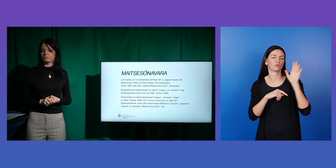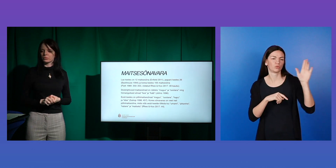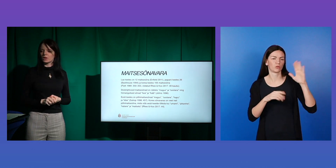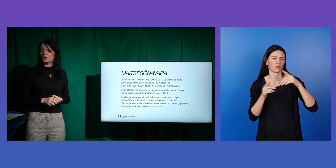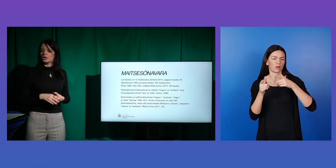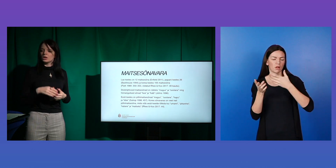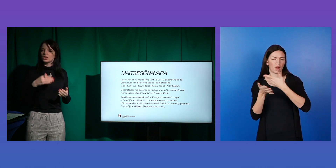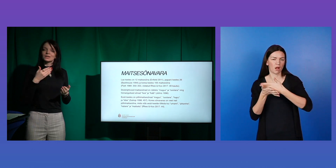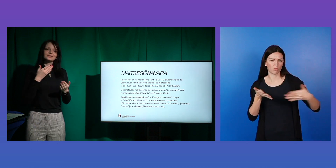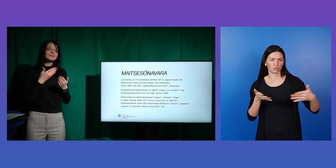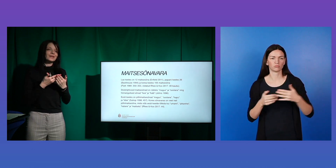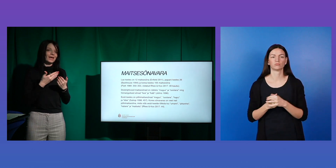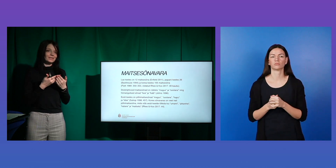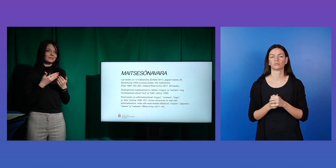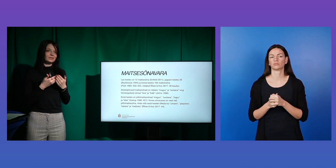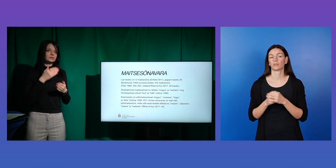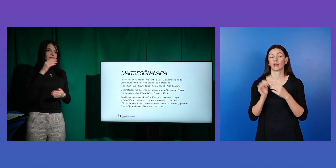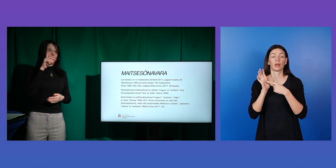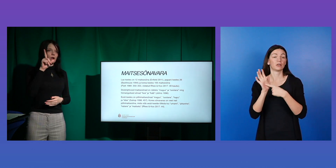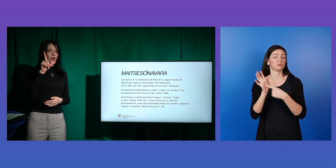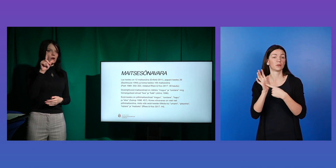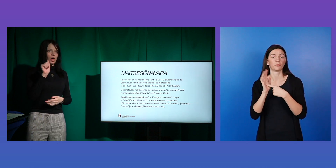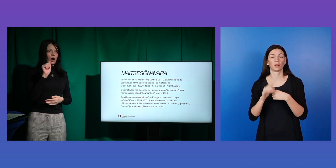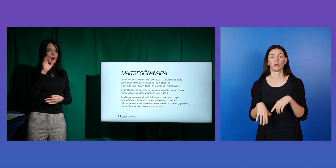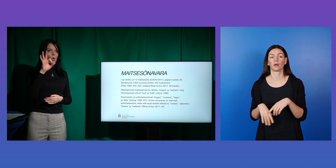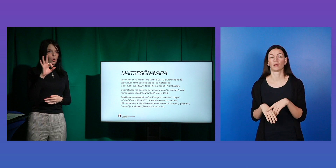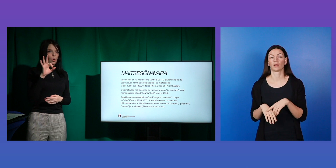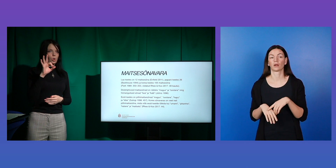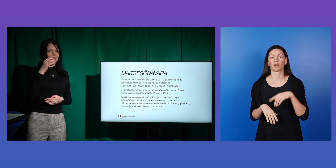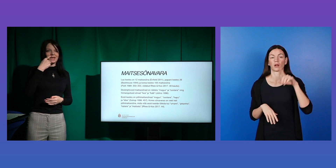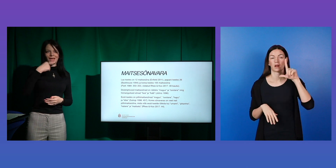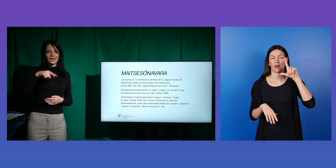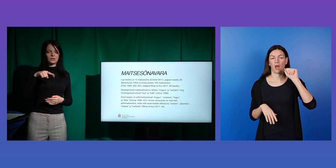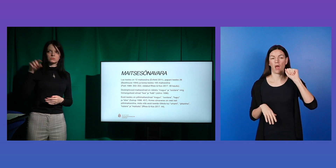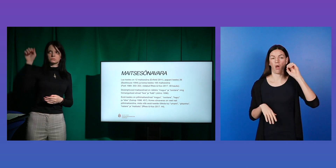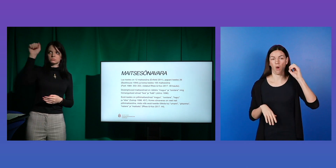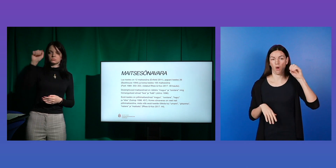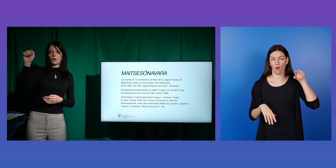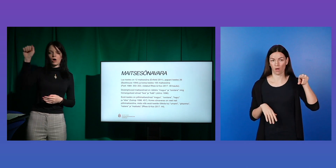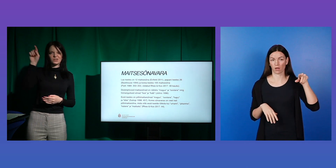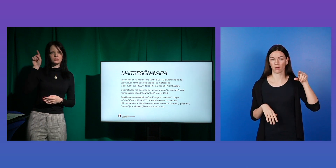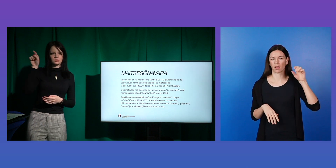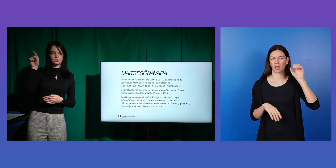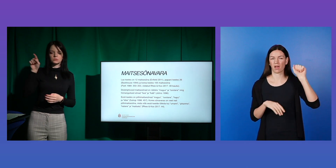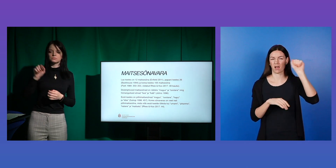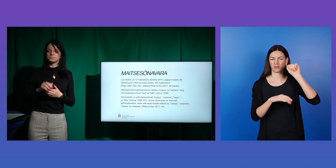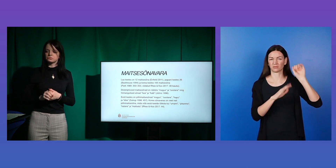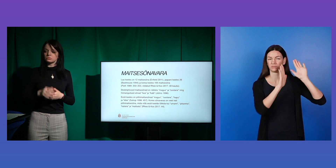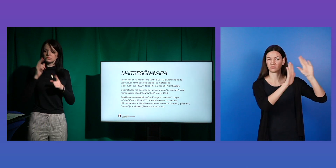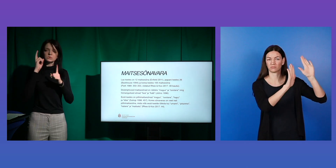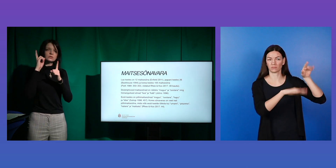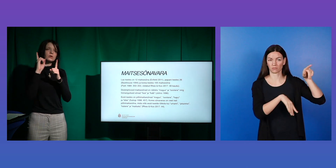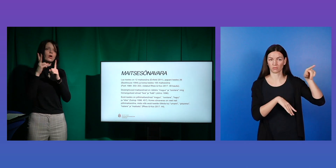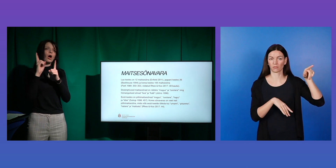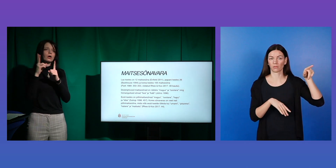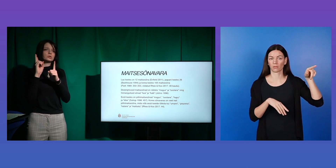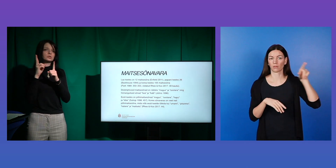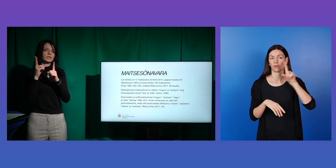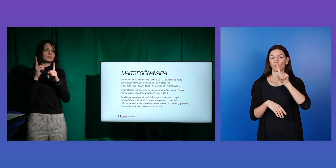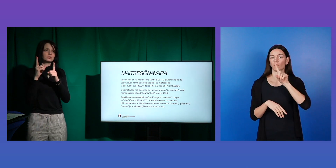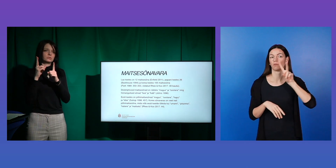Siis sõltub see maitse sõnavara sellest, kuidas see kultuur siis mõjutab. Näiteks lao keeles